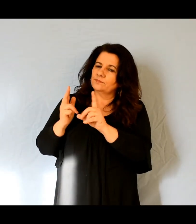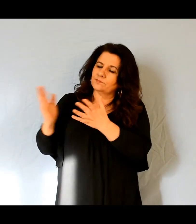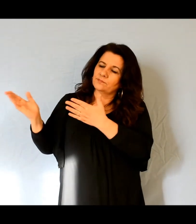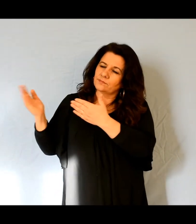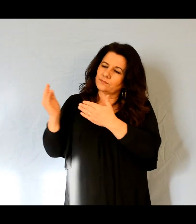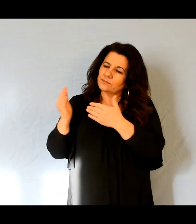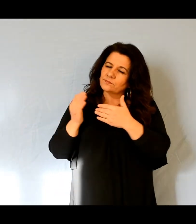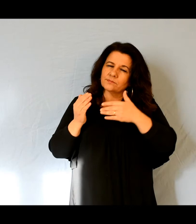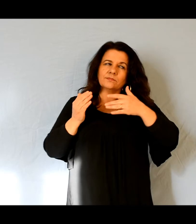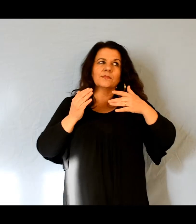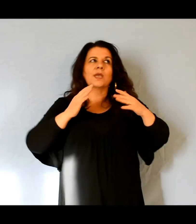montagne.